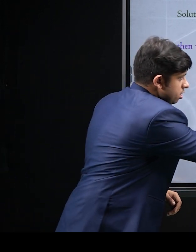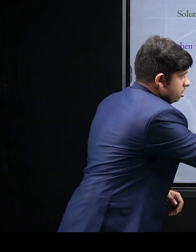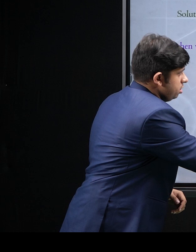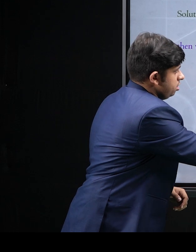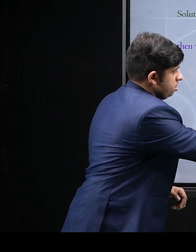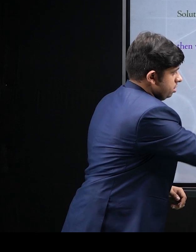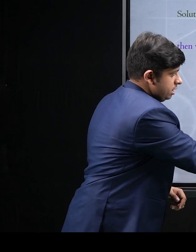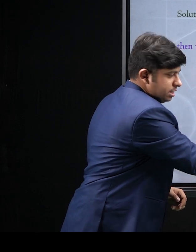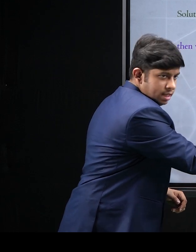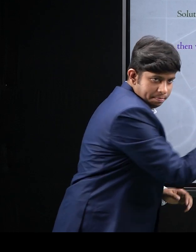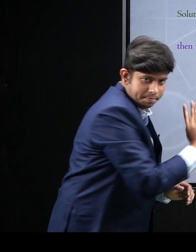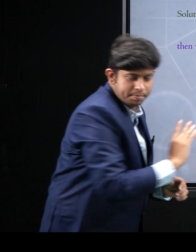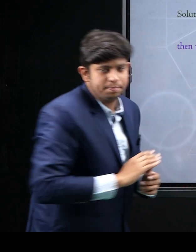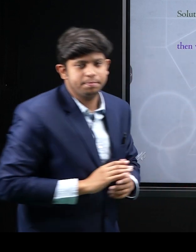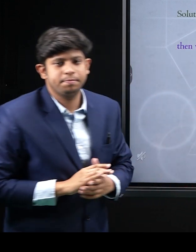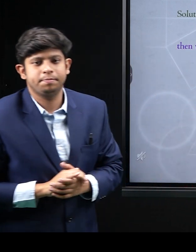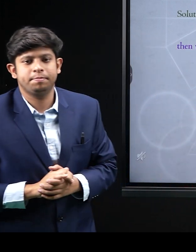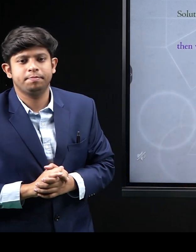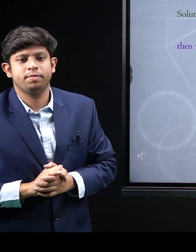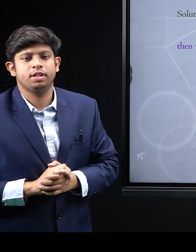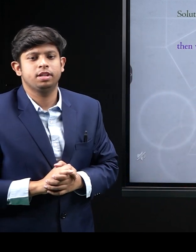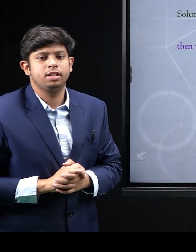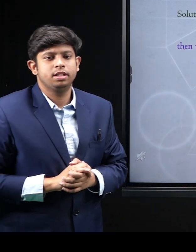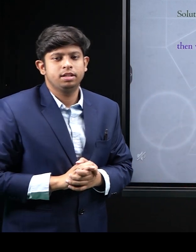x స్క్వేర్ మైనస్ 6x ప్లస్ 12.